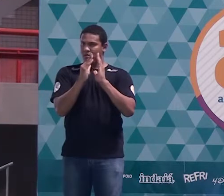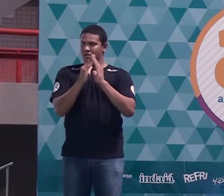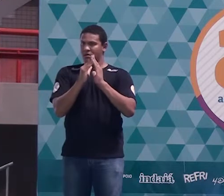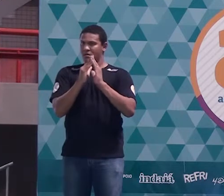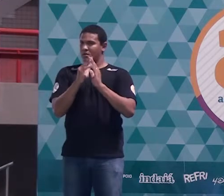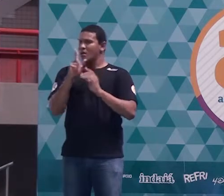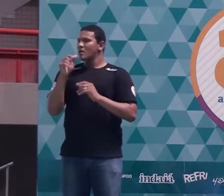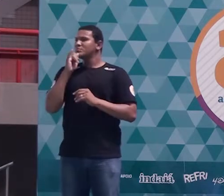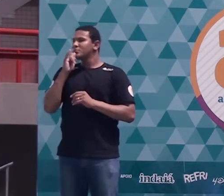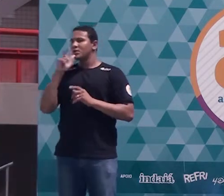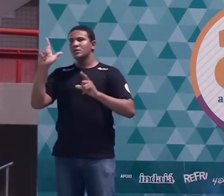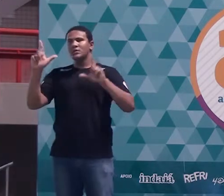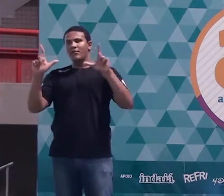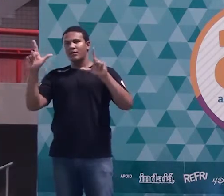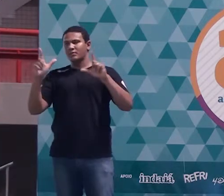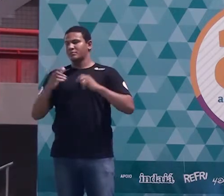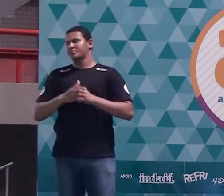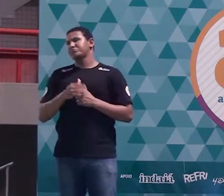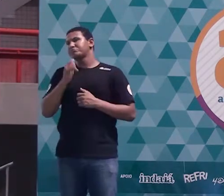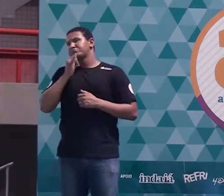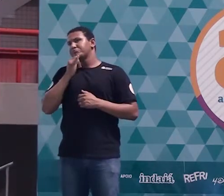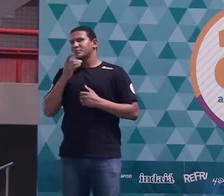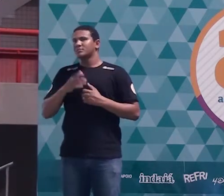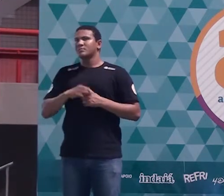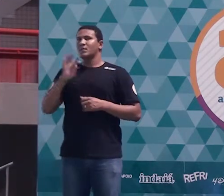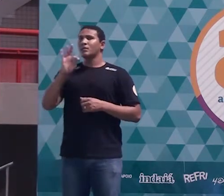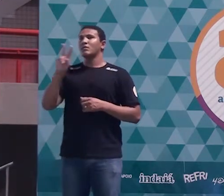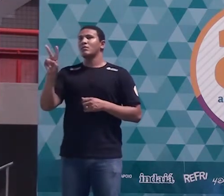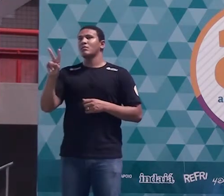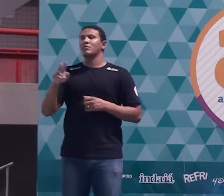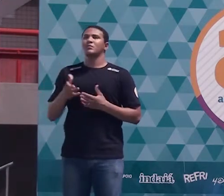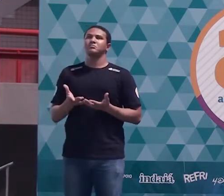TV, você diz TV